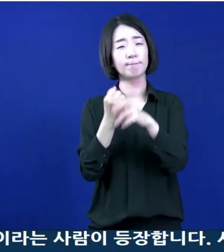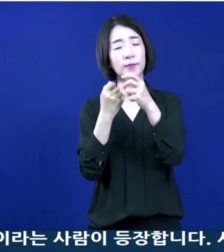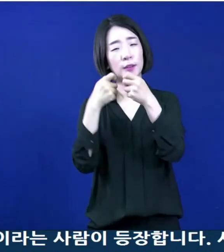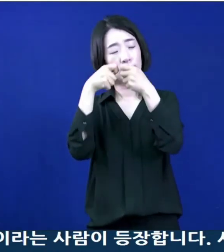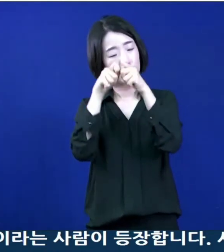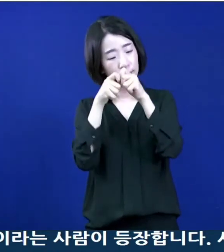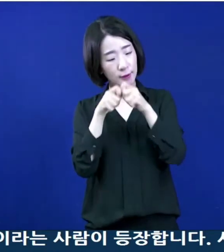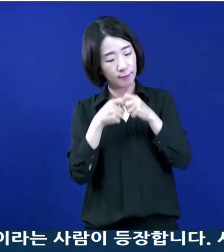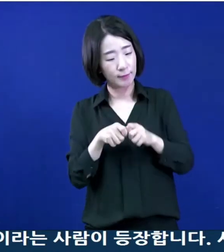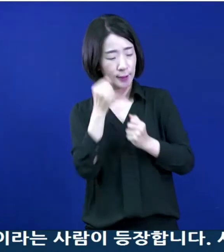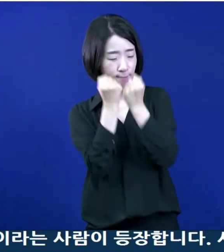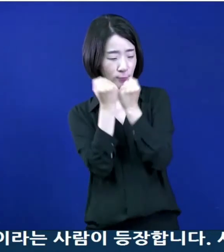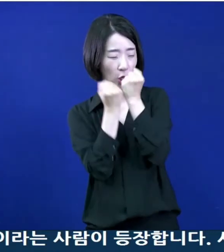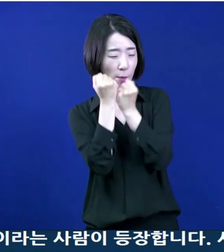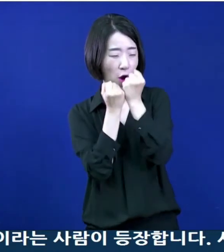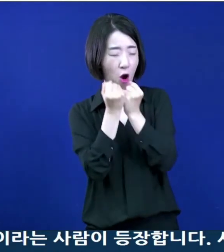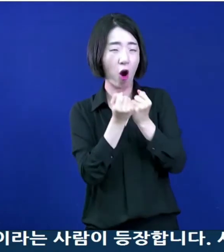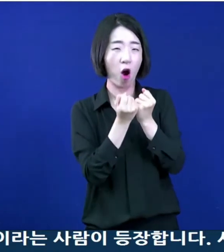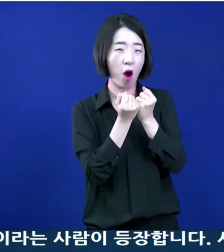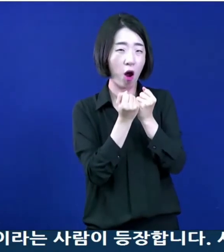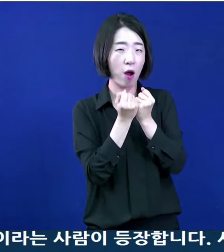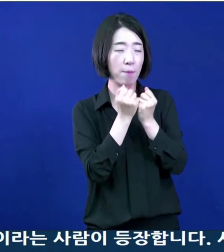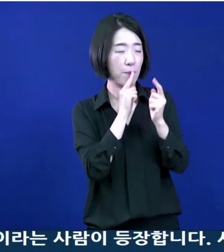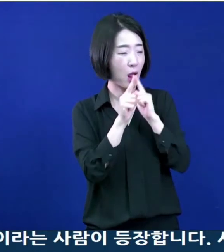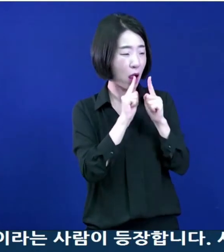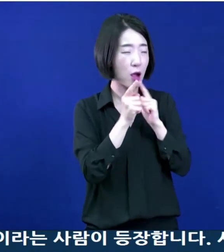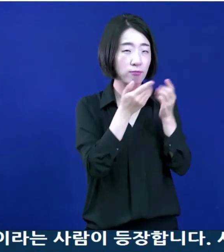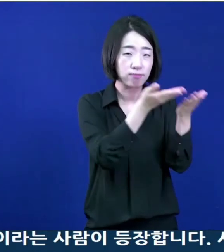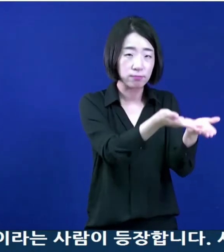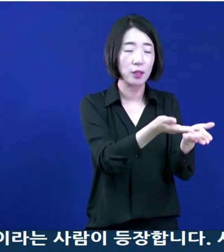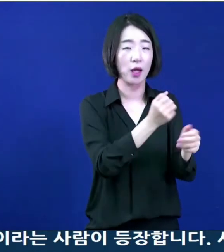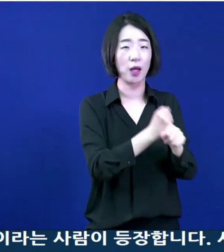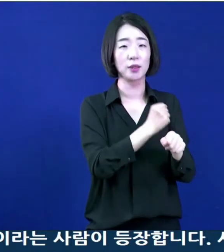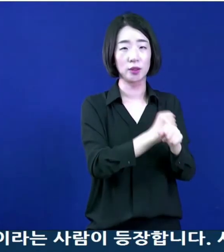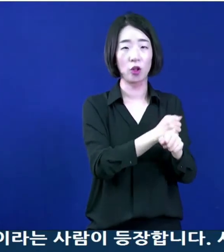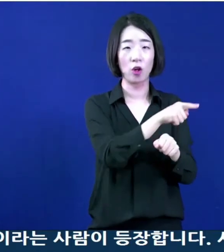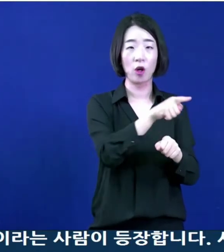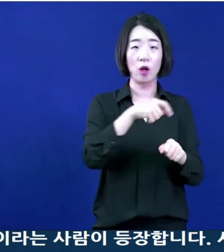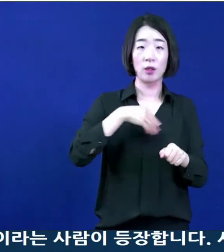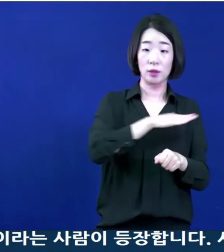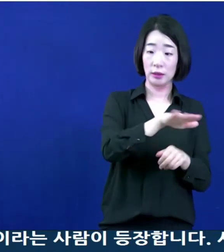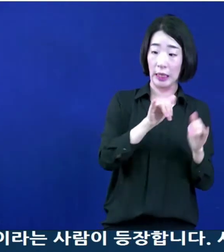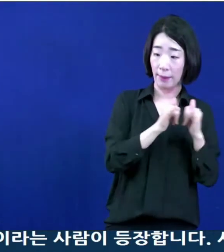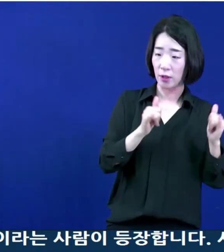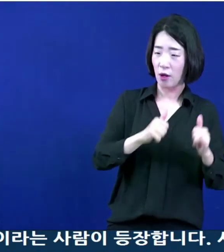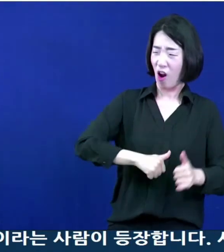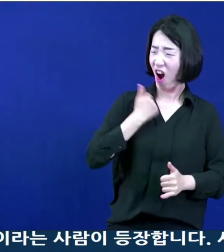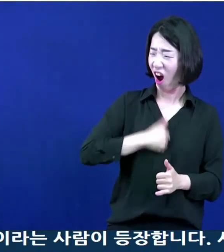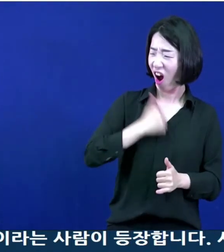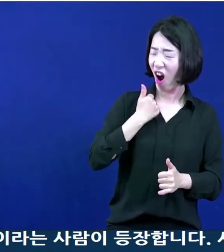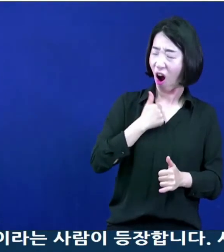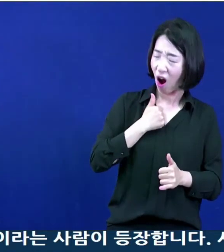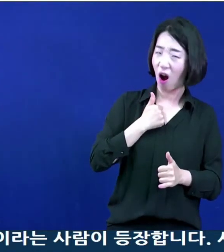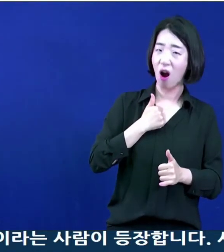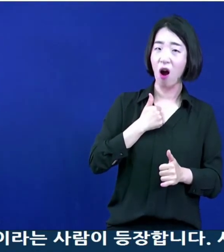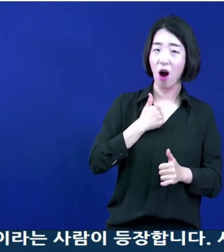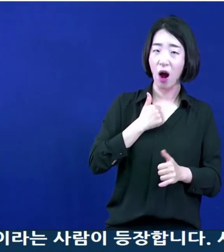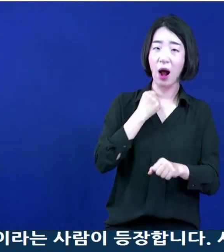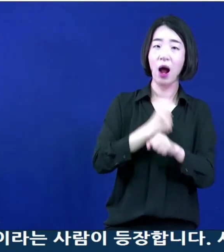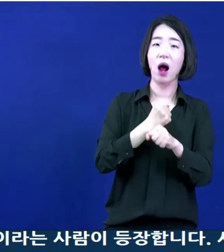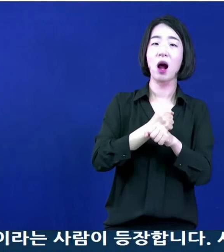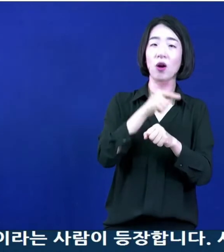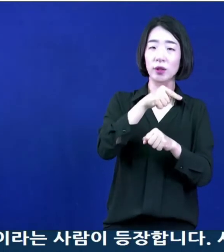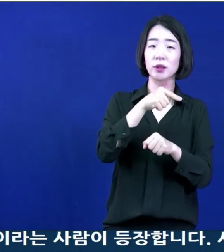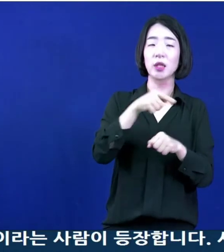해서 에베소 사람들의 이런 성난 모습, 논리적으로 안 통하니까